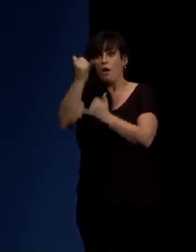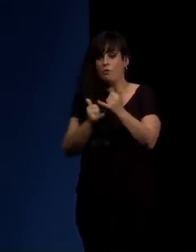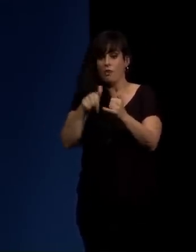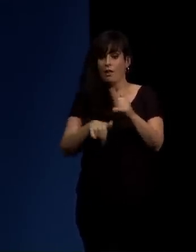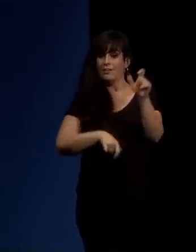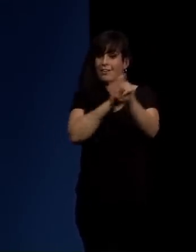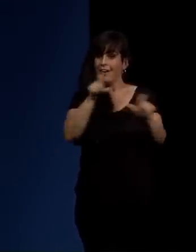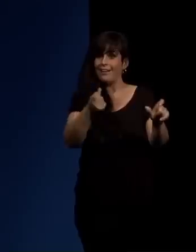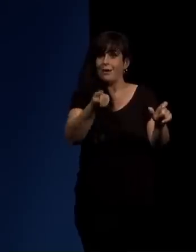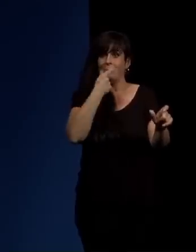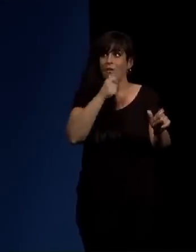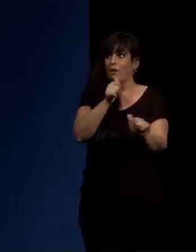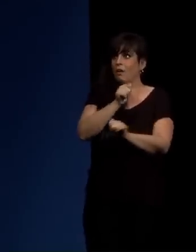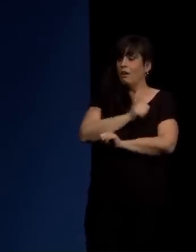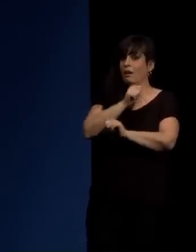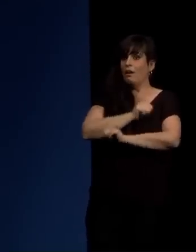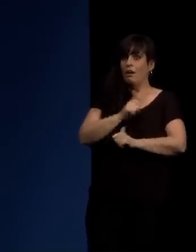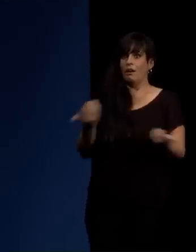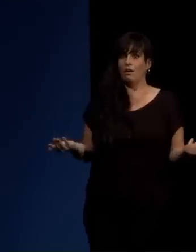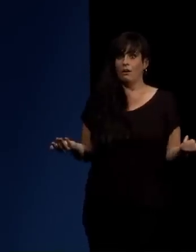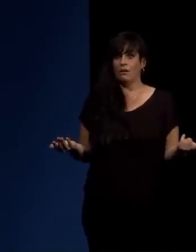medicamentos, esperando por unhos medicamentos